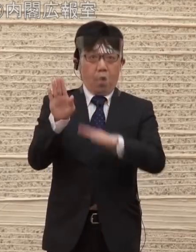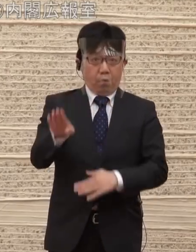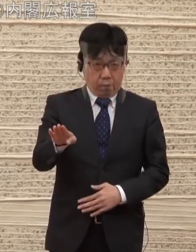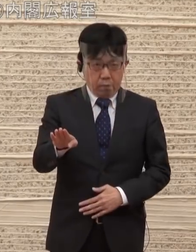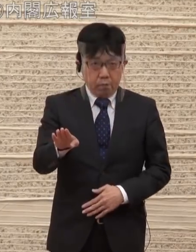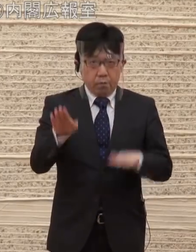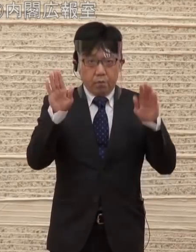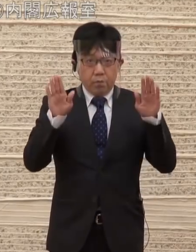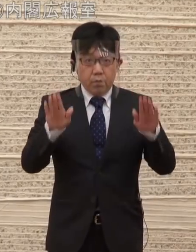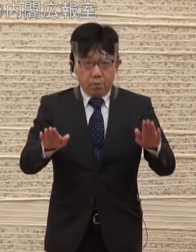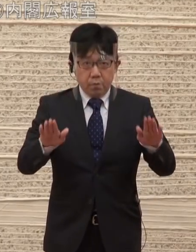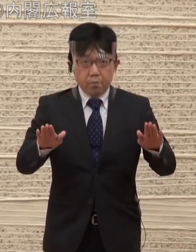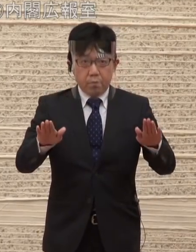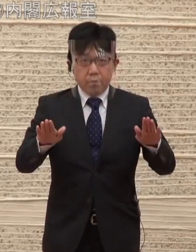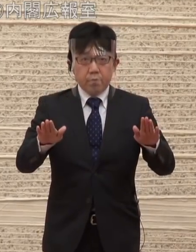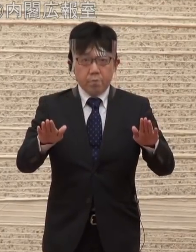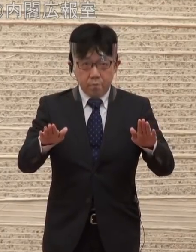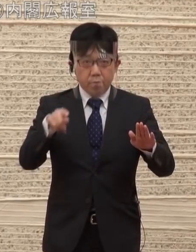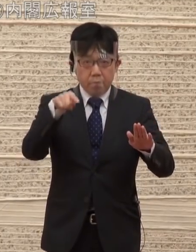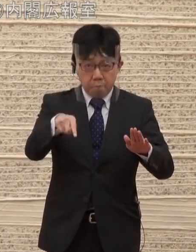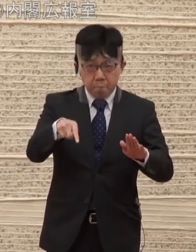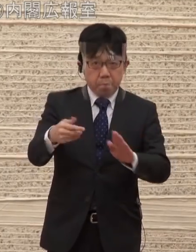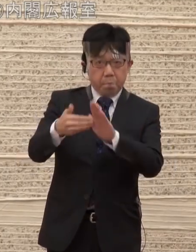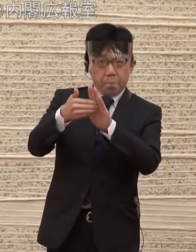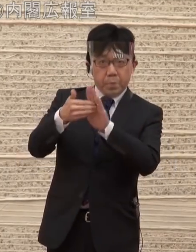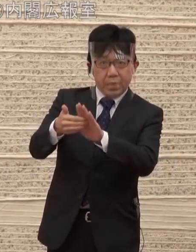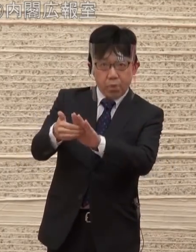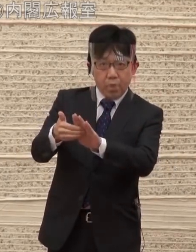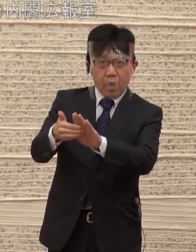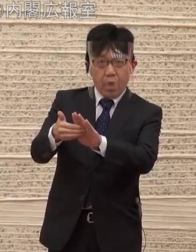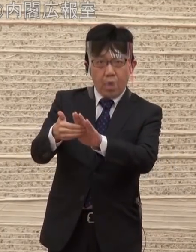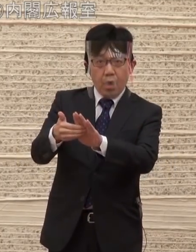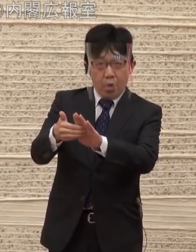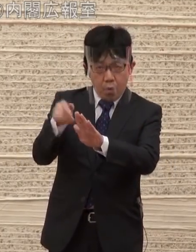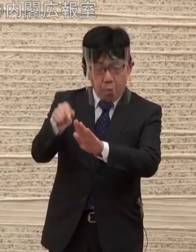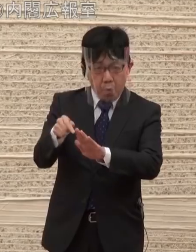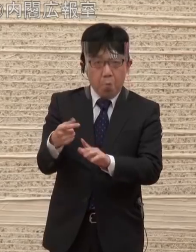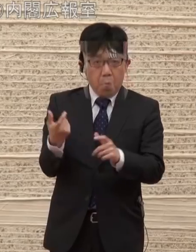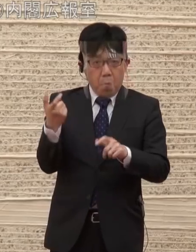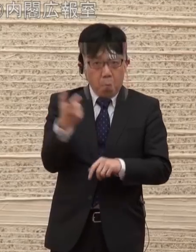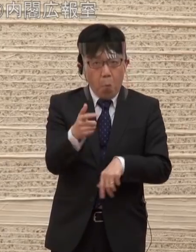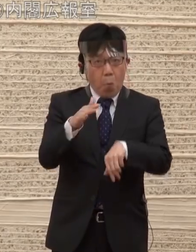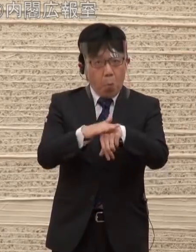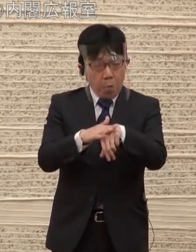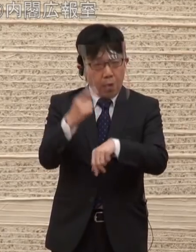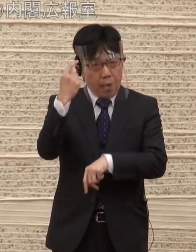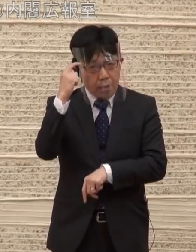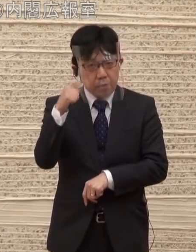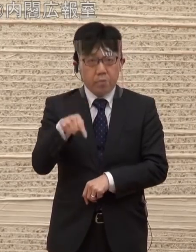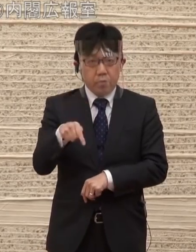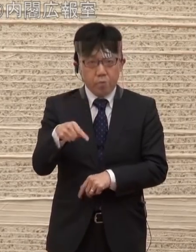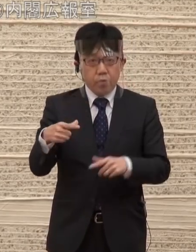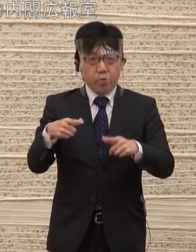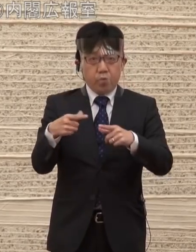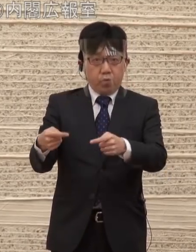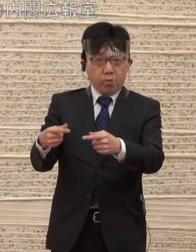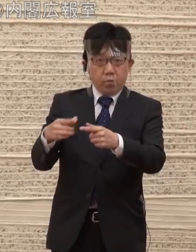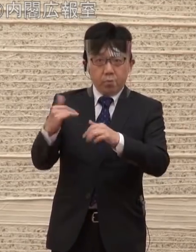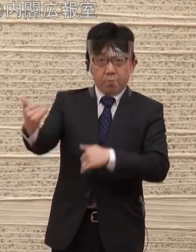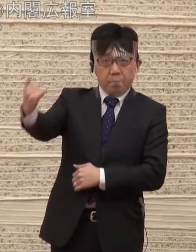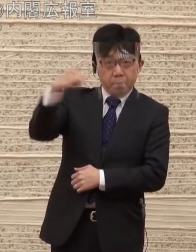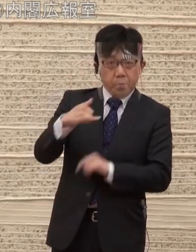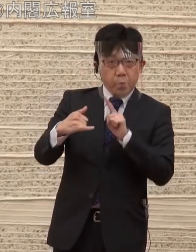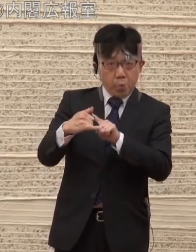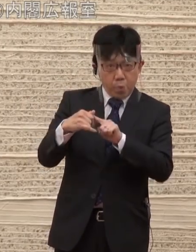馬頭魚は対策の様の強化も設定いたします入国協議の対象国は